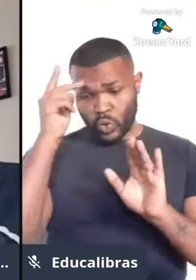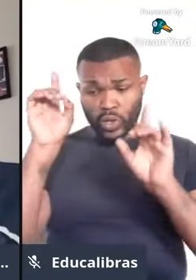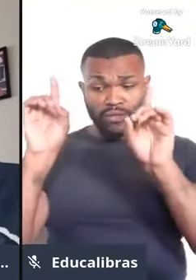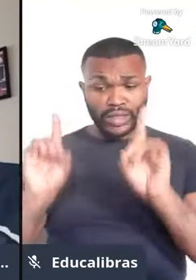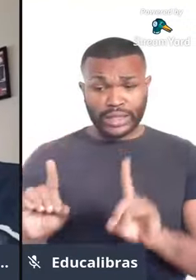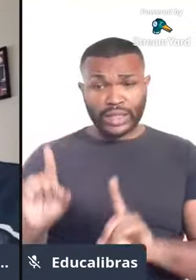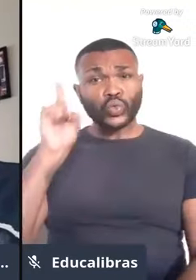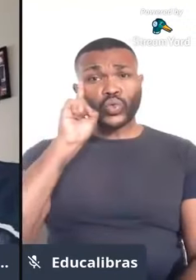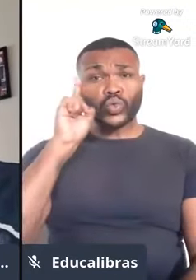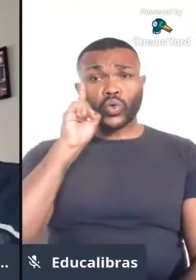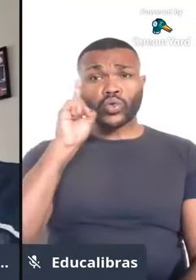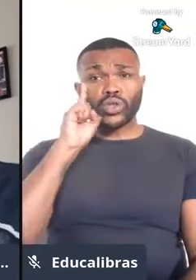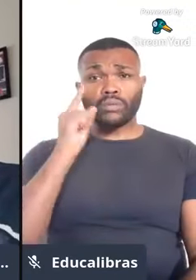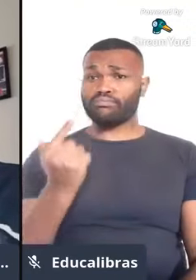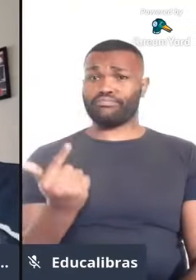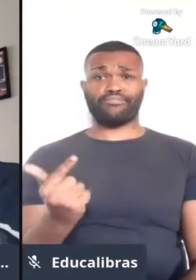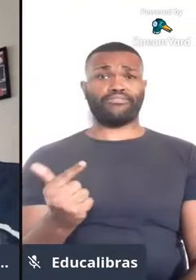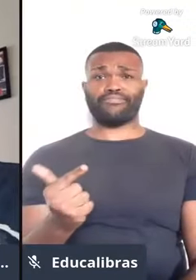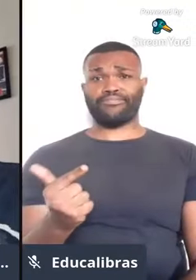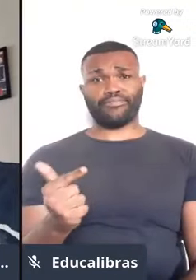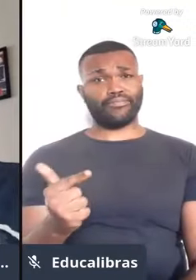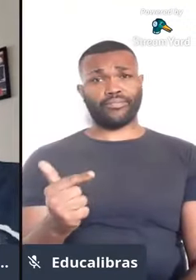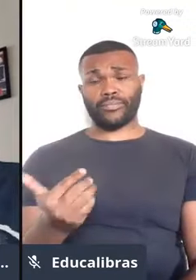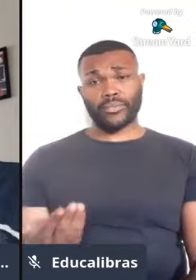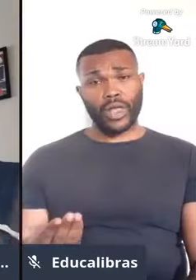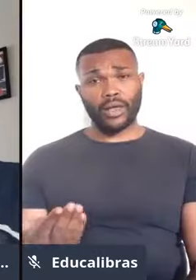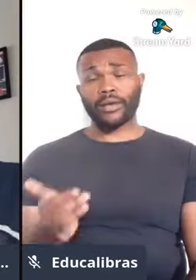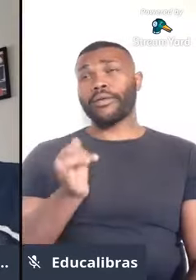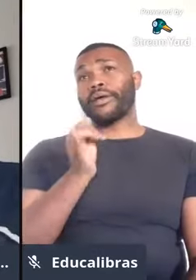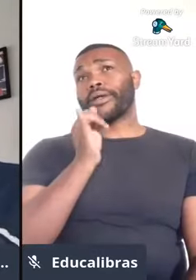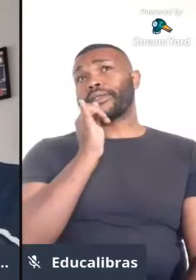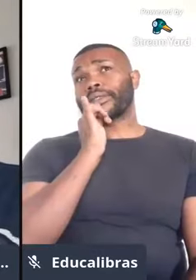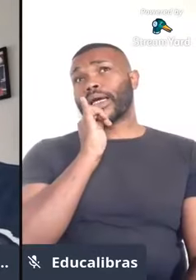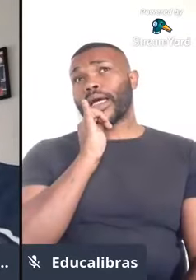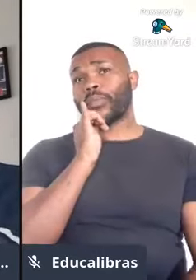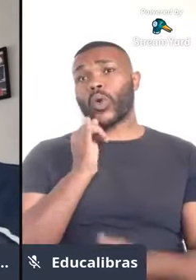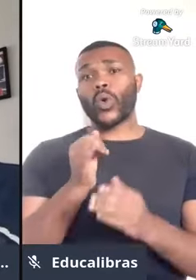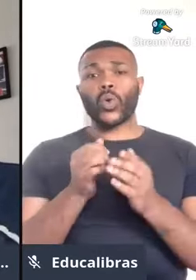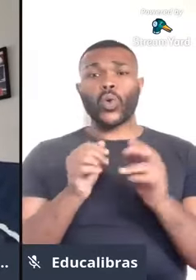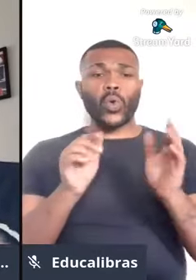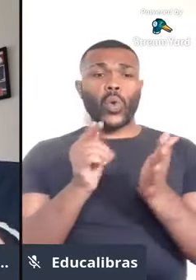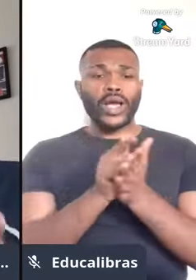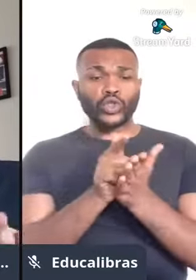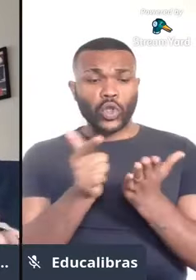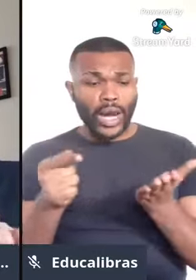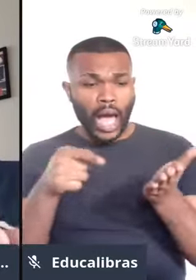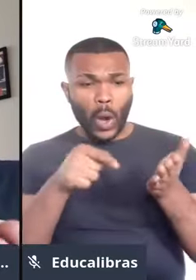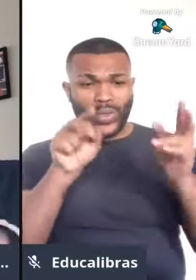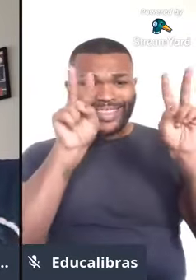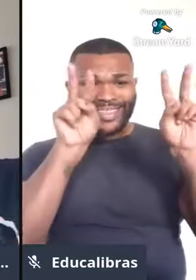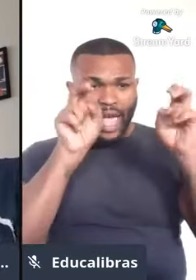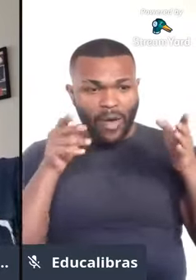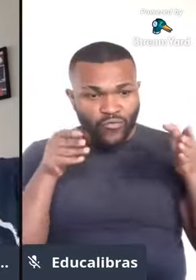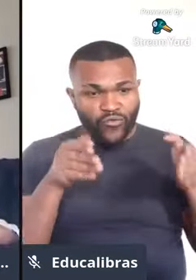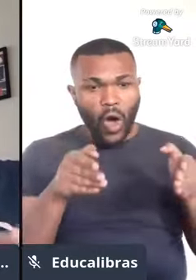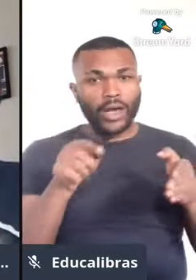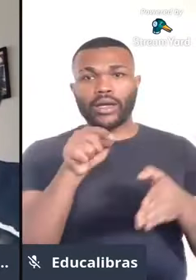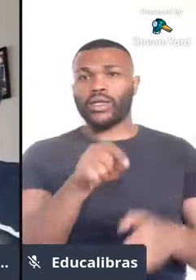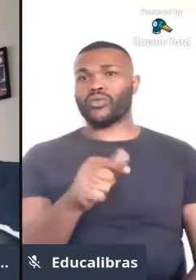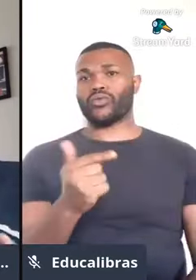Isso não existe. Você não tem, por exemplo, um caderno específico sobre isso, ou você não tem, dentro